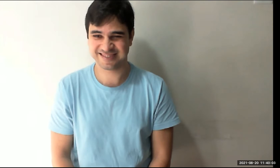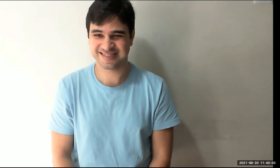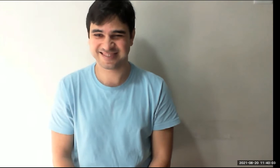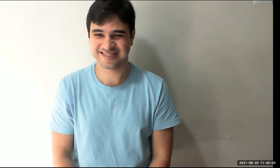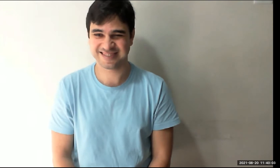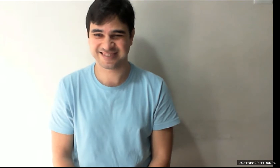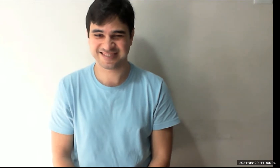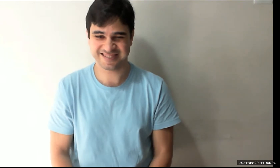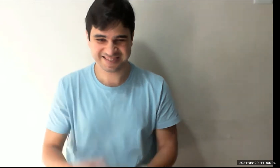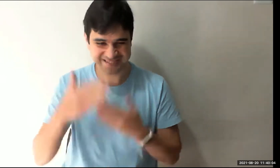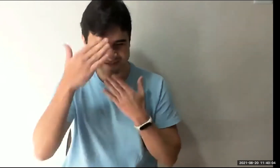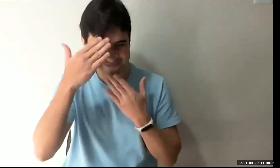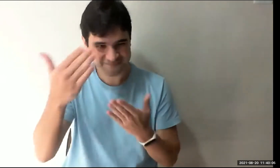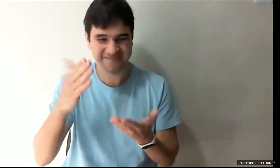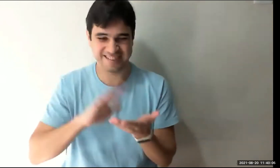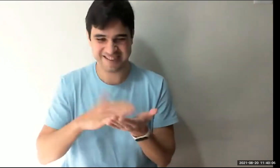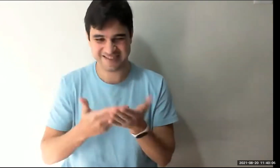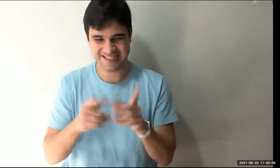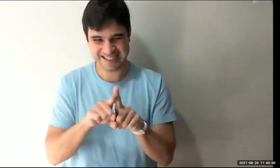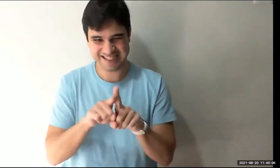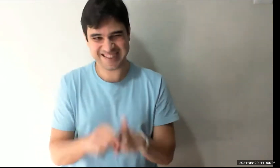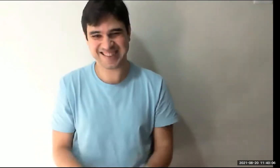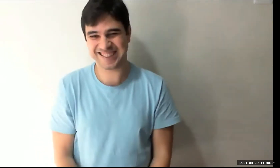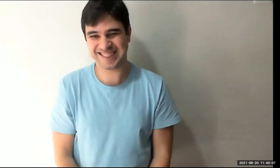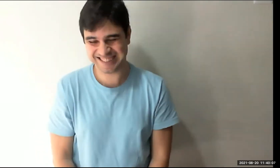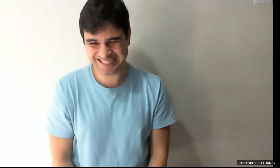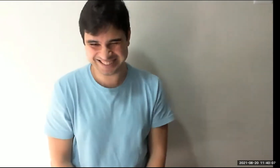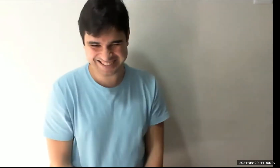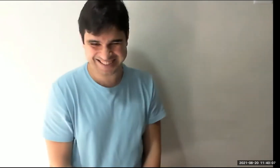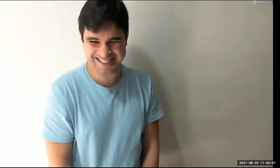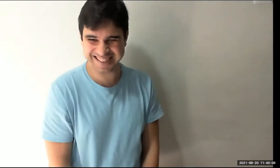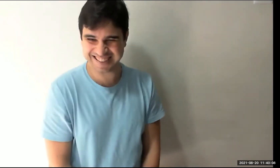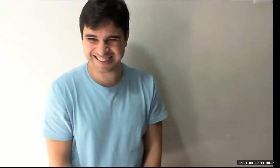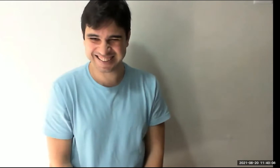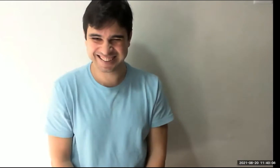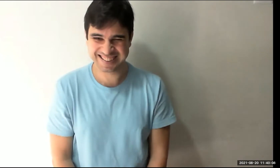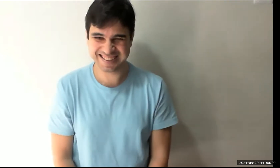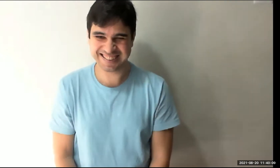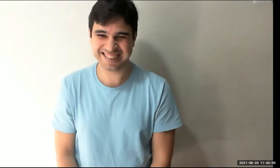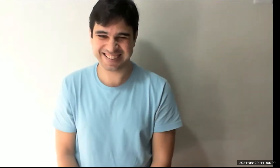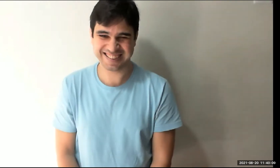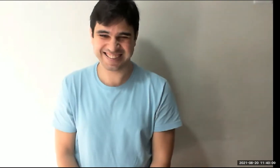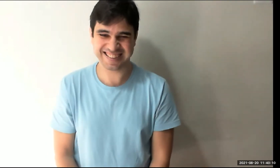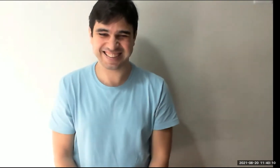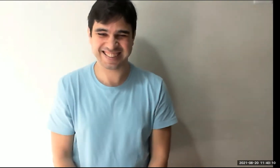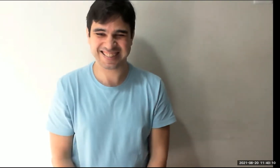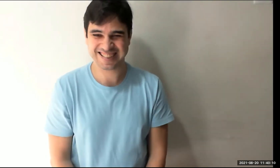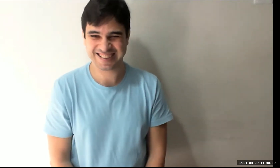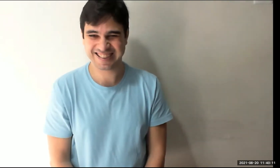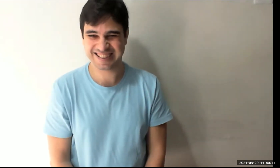intérpretes, agradeço todas as pessoas que participaram da palestra, obrigada, né? E essa é a